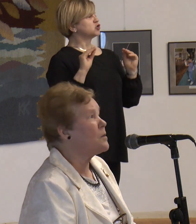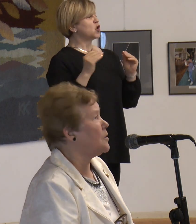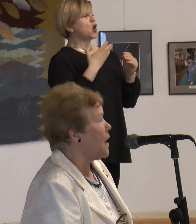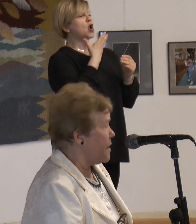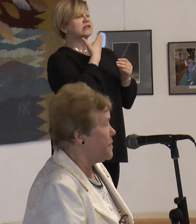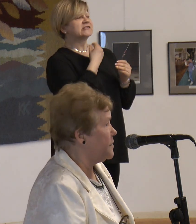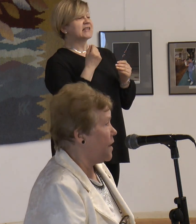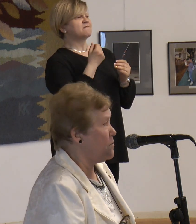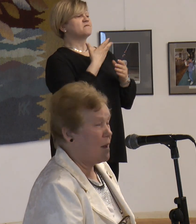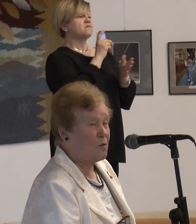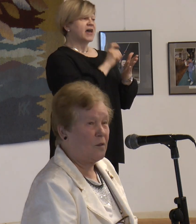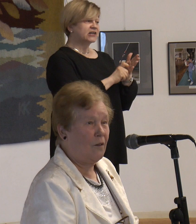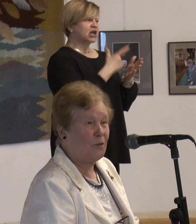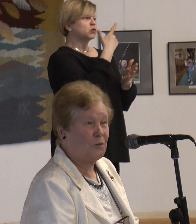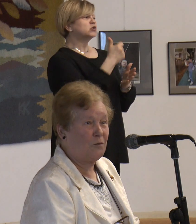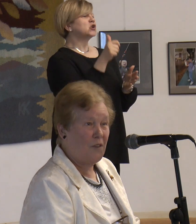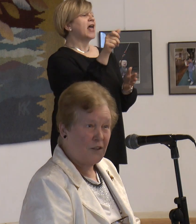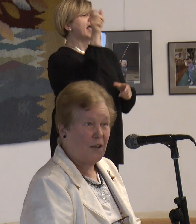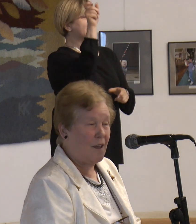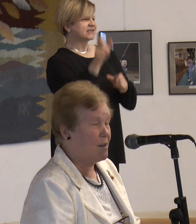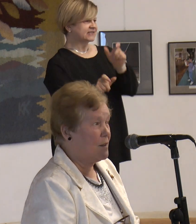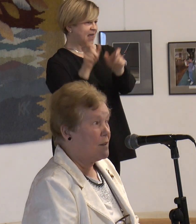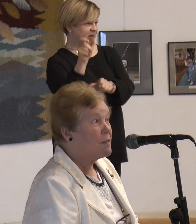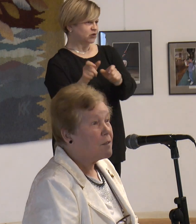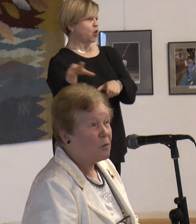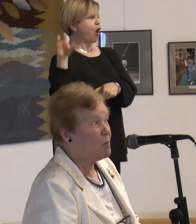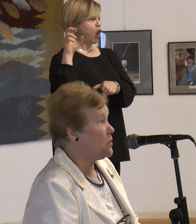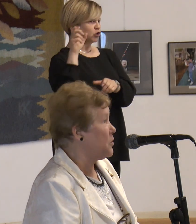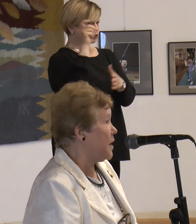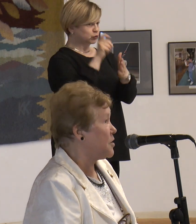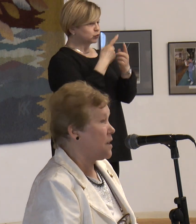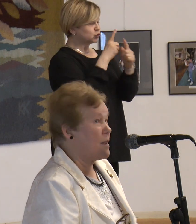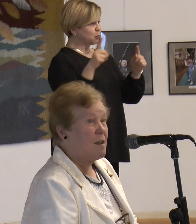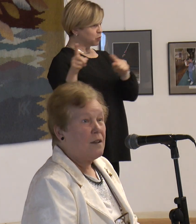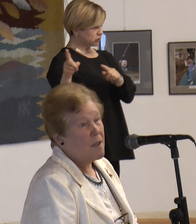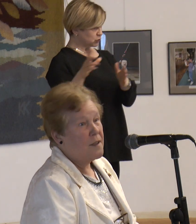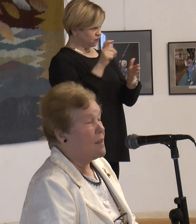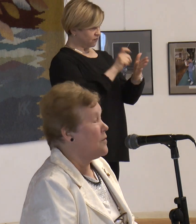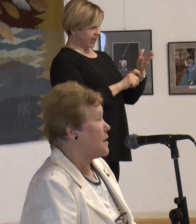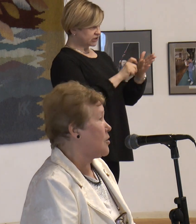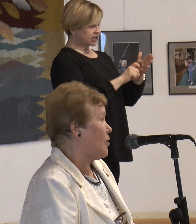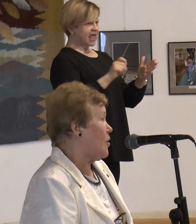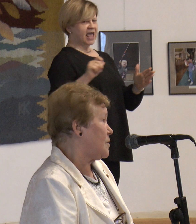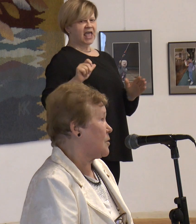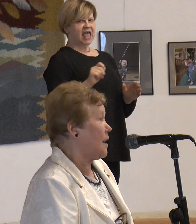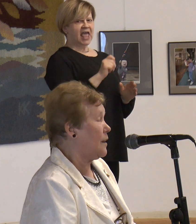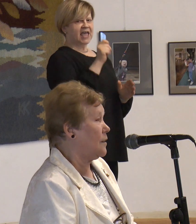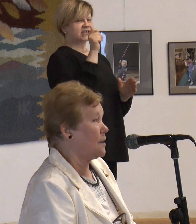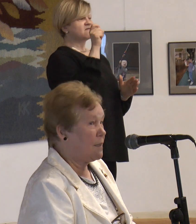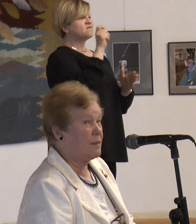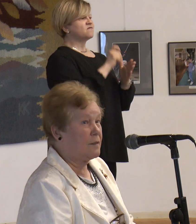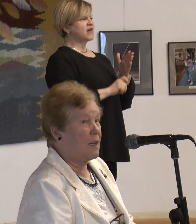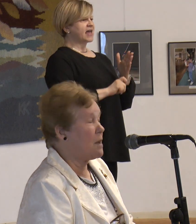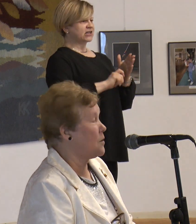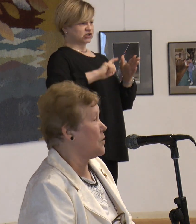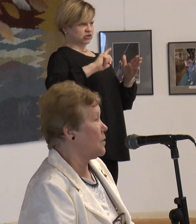Hát 21 embertől hallottunk verseket, különböző verseket, egyetlen vers hangzott el